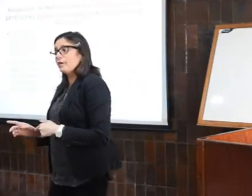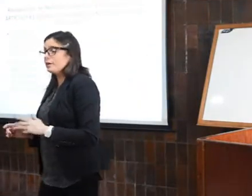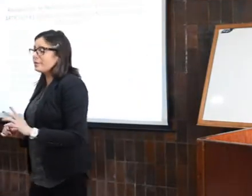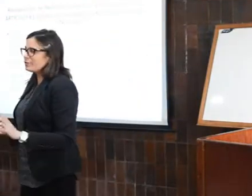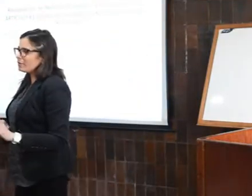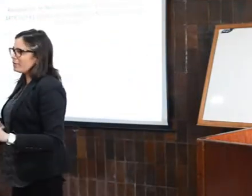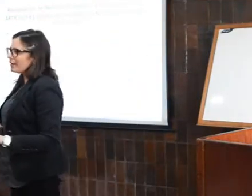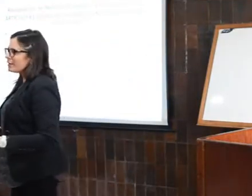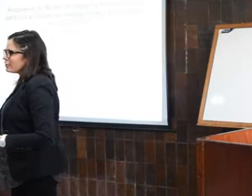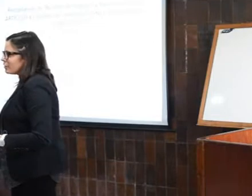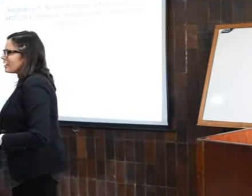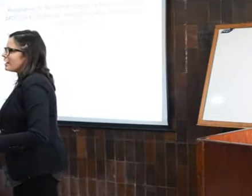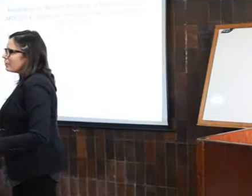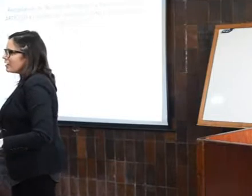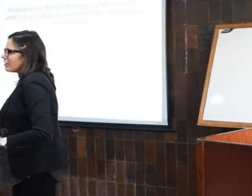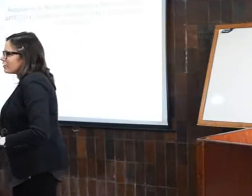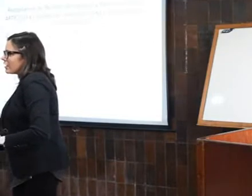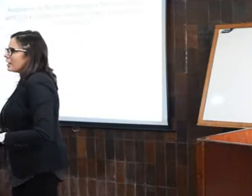cómo